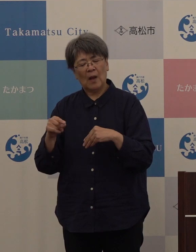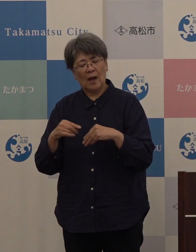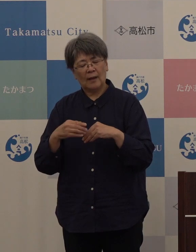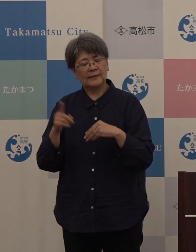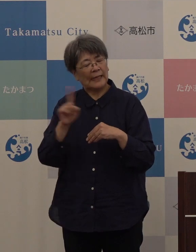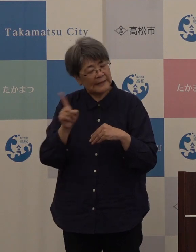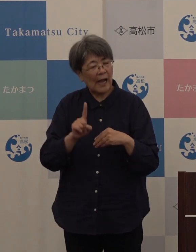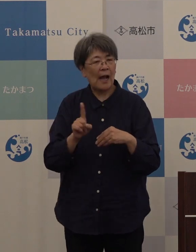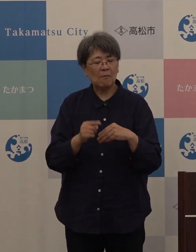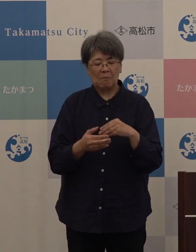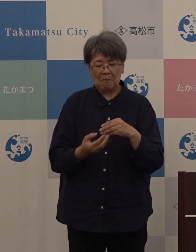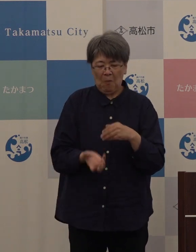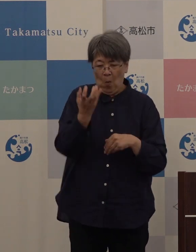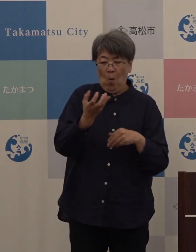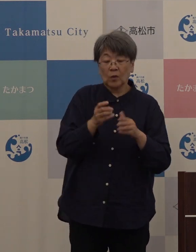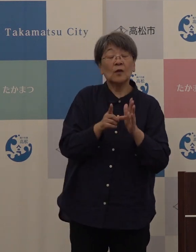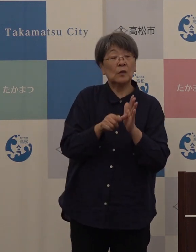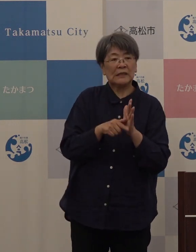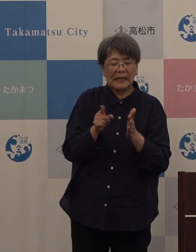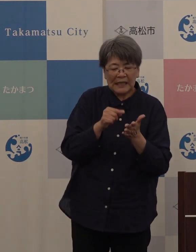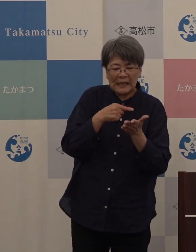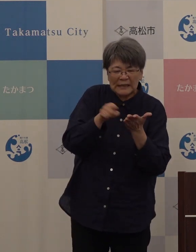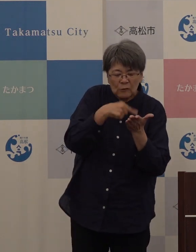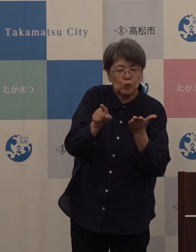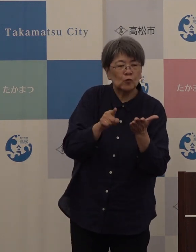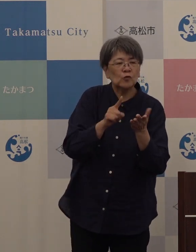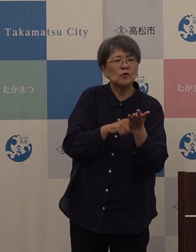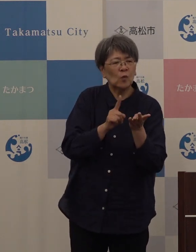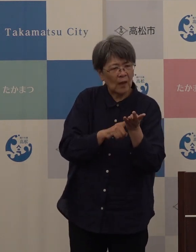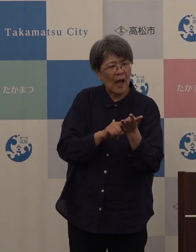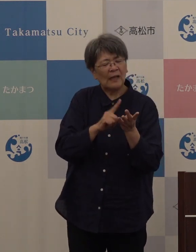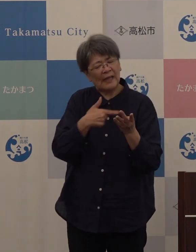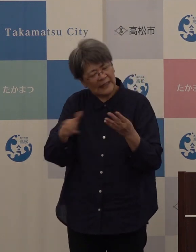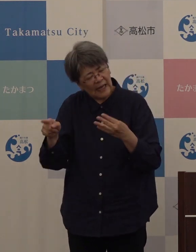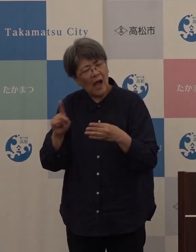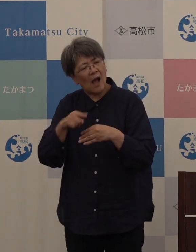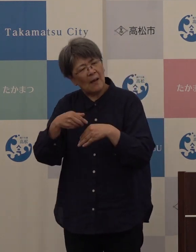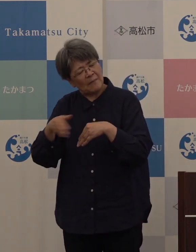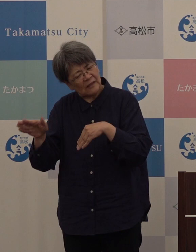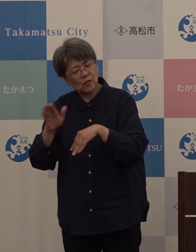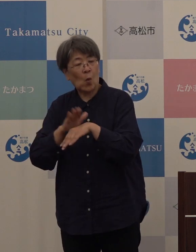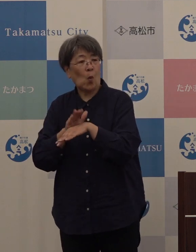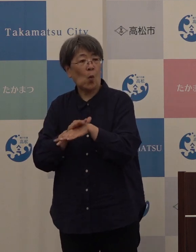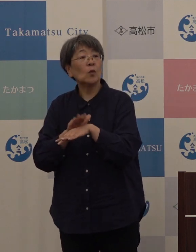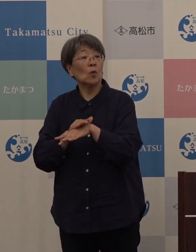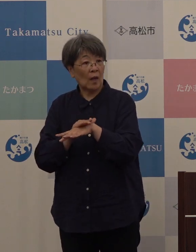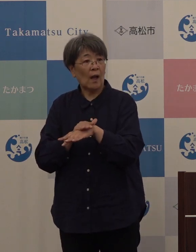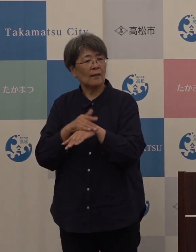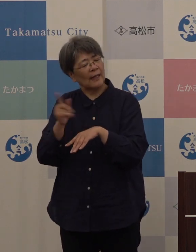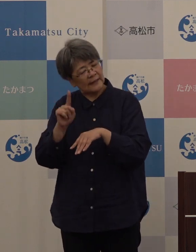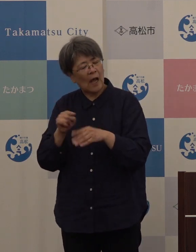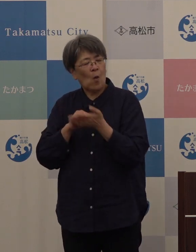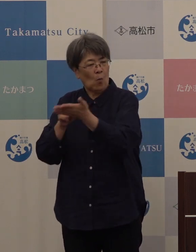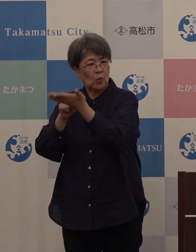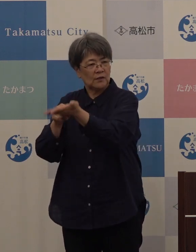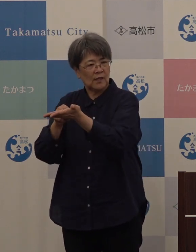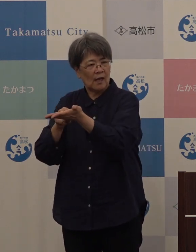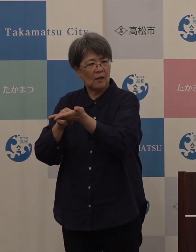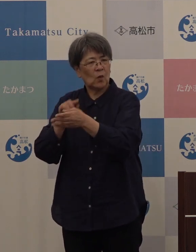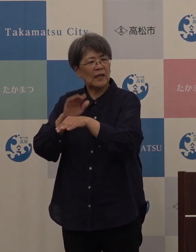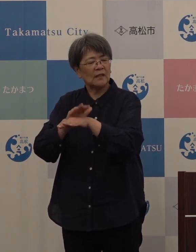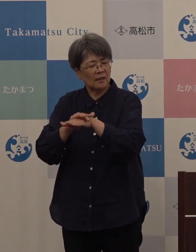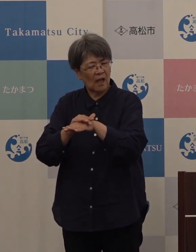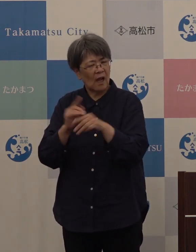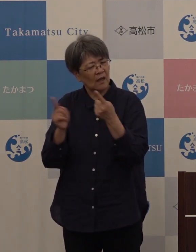端なしずっとそこに誰か安全なね、管理する人配置するとか、そういった申し入れとかそういったことは考えてないんでしょうか。